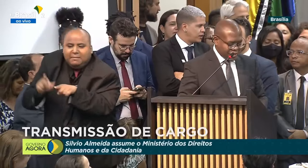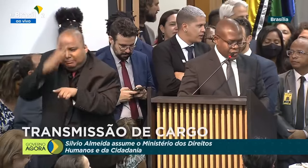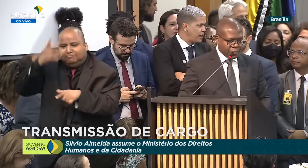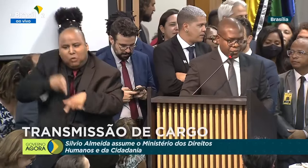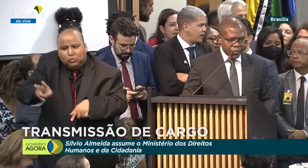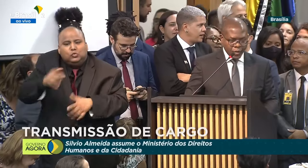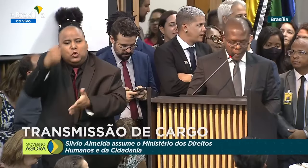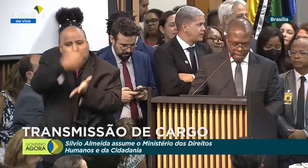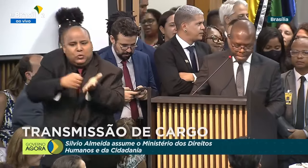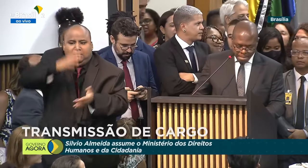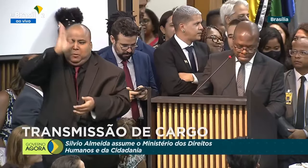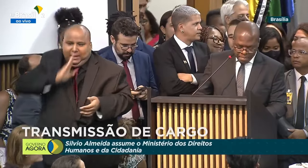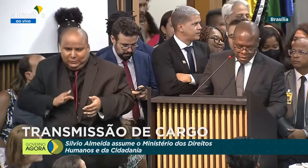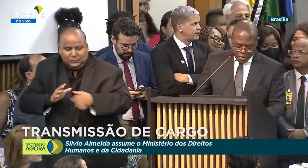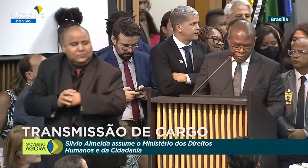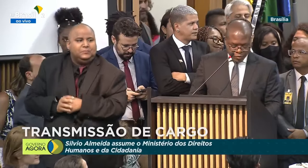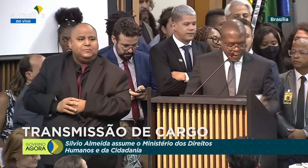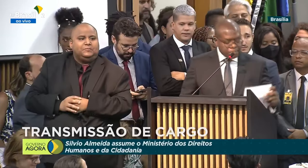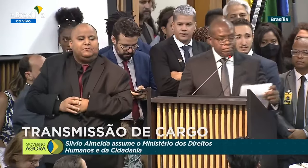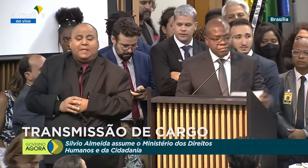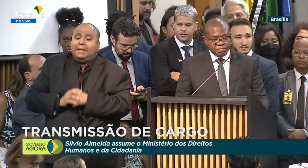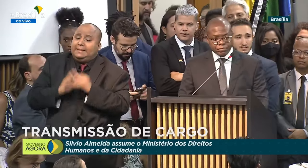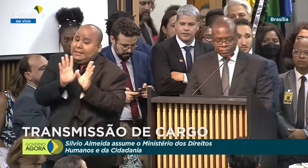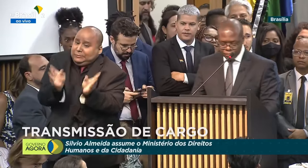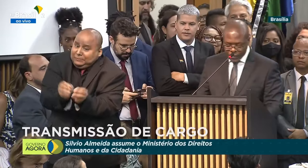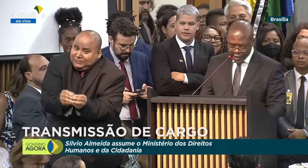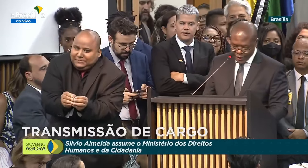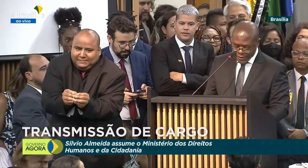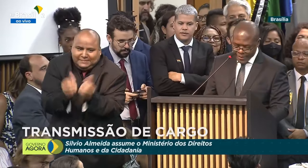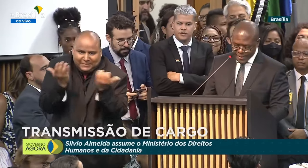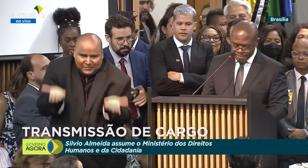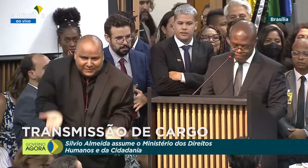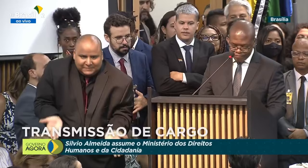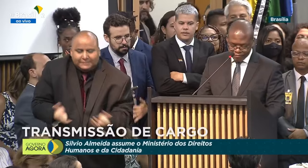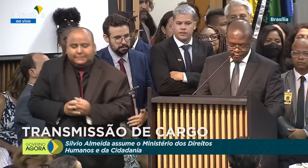pelo Brasil pois bem